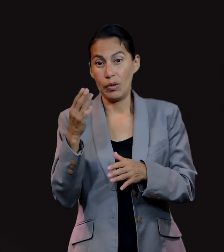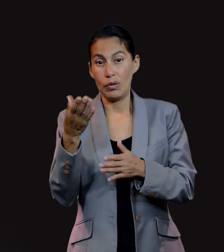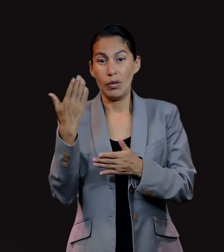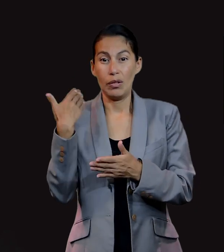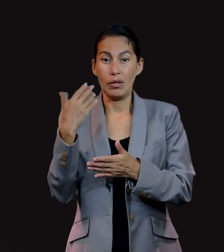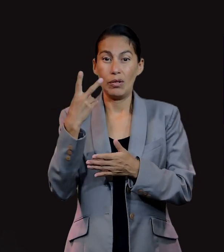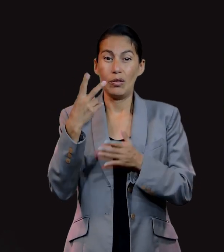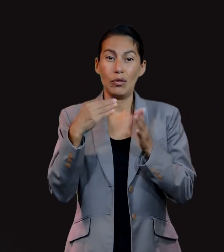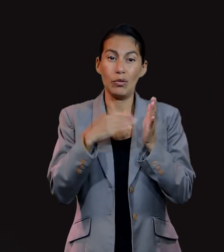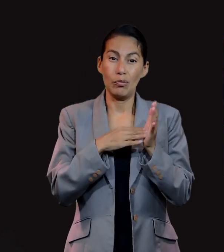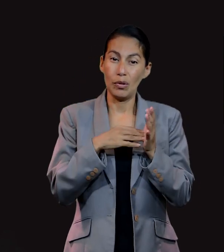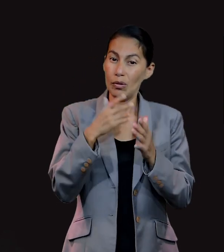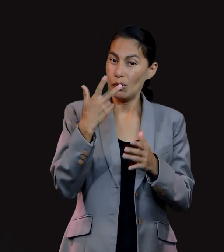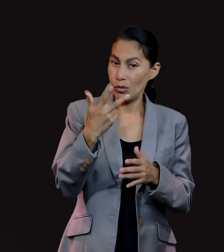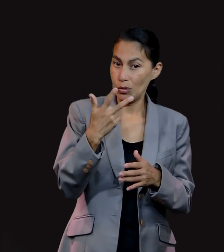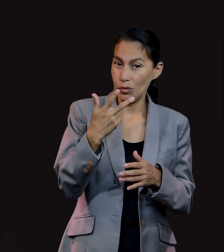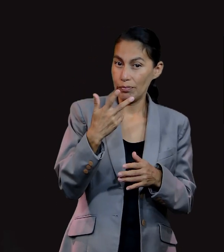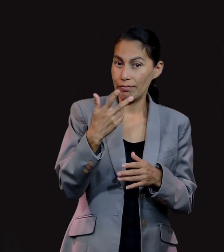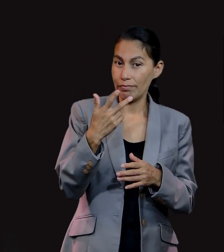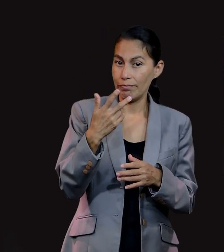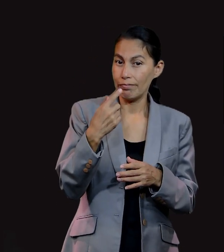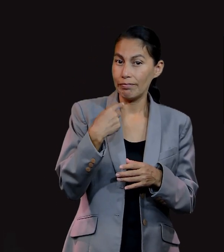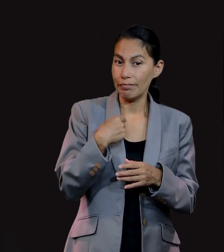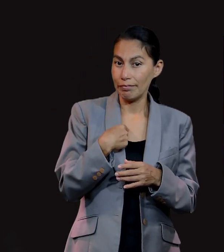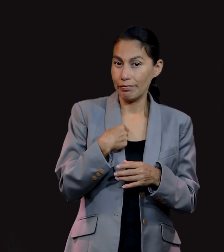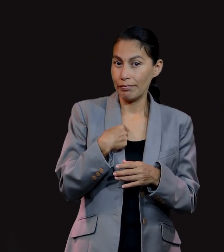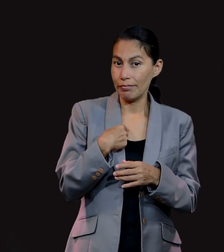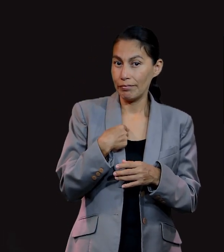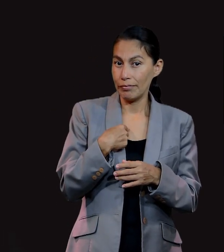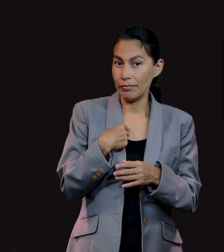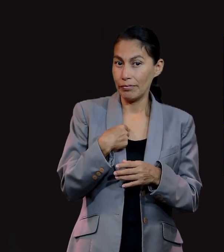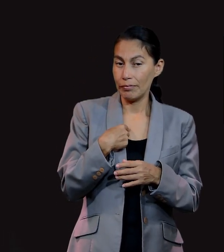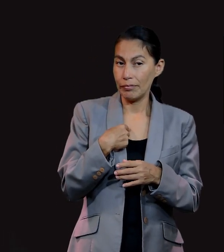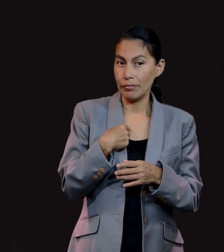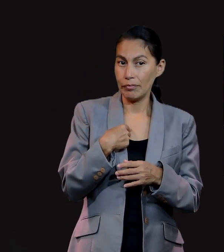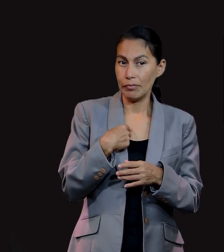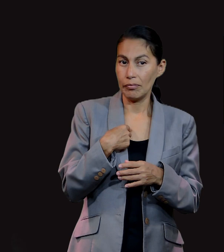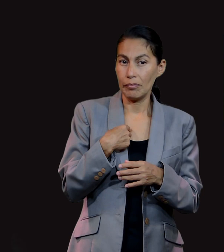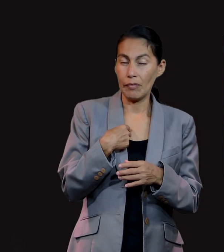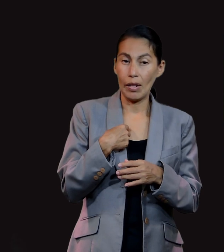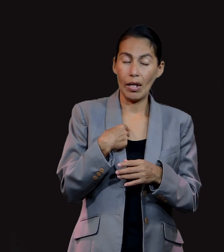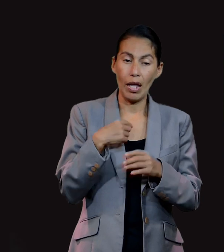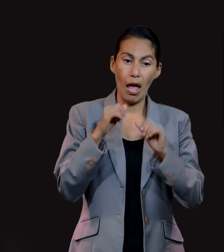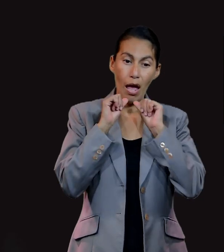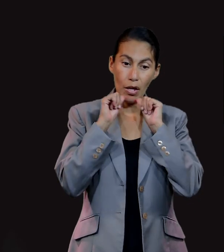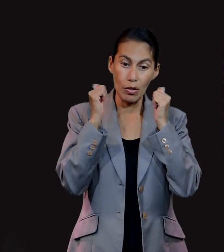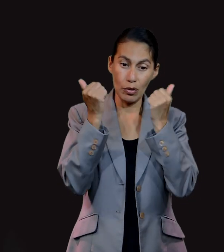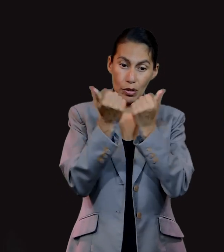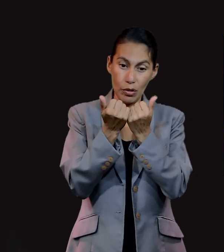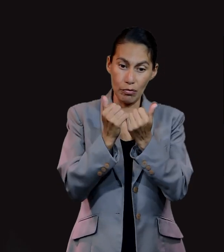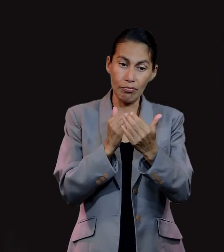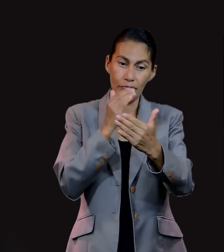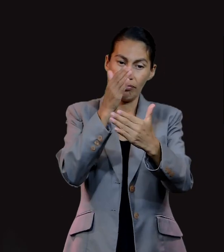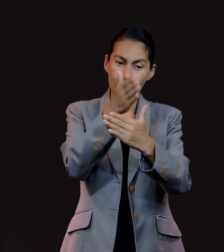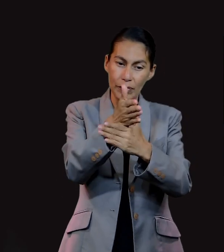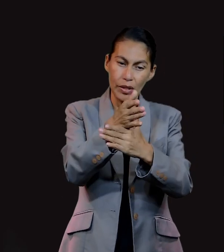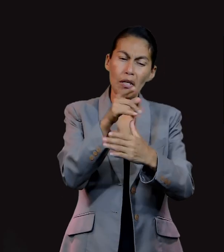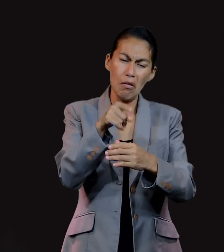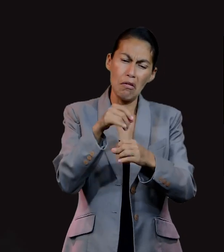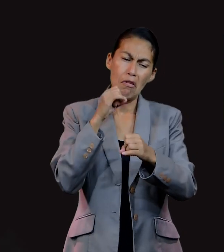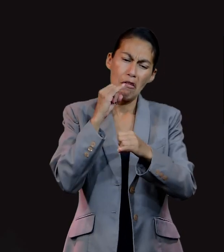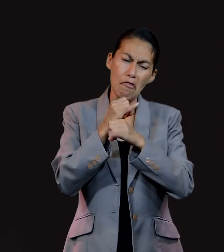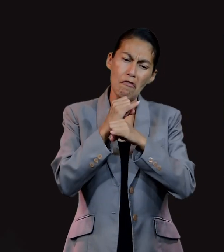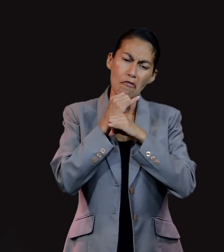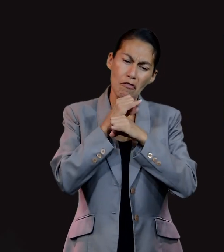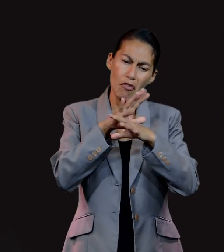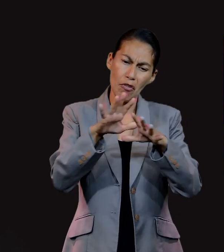18 de mayo del año 2008 mientras yo iba a dejar unos informes a la